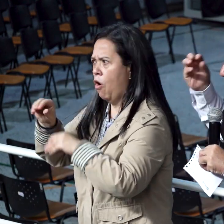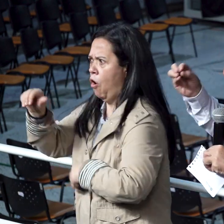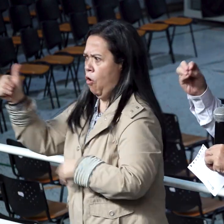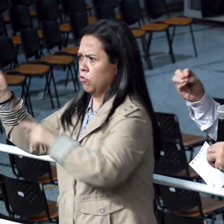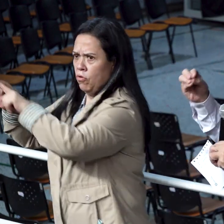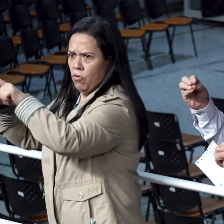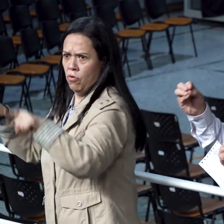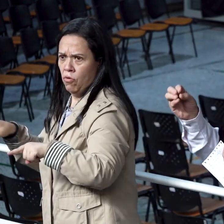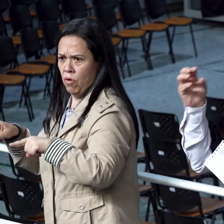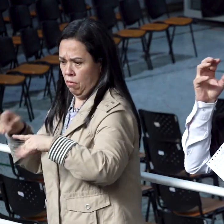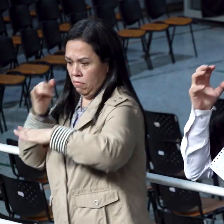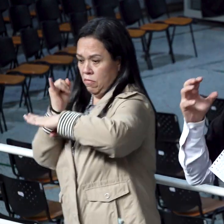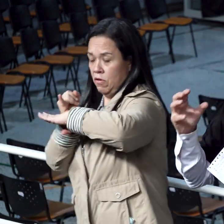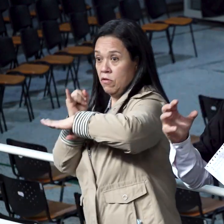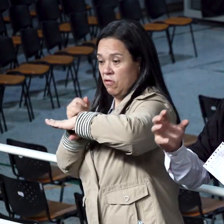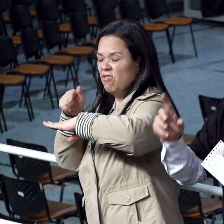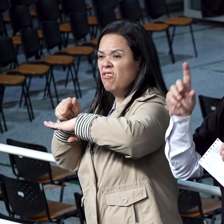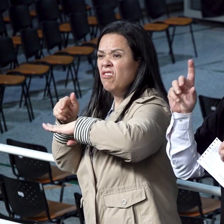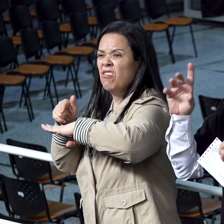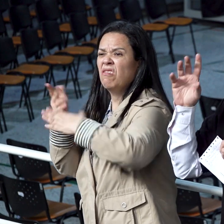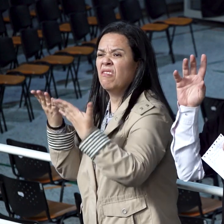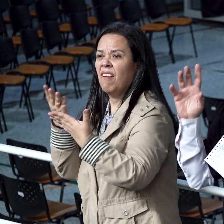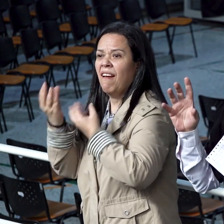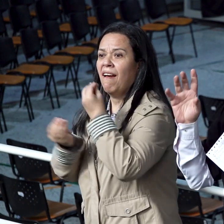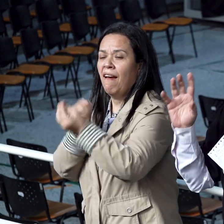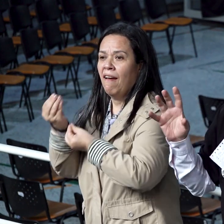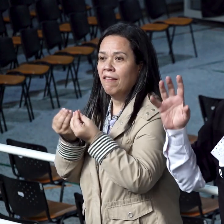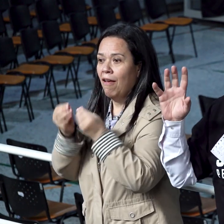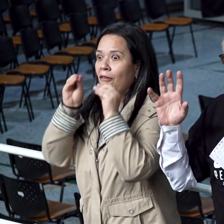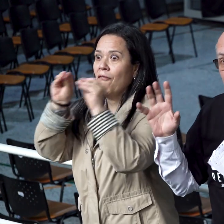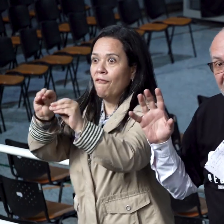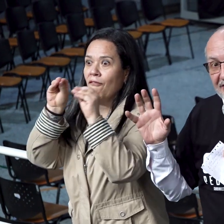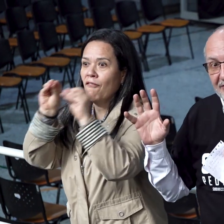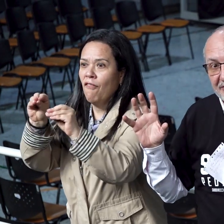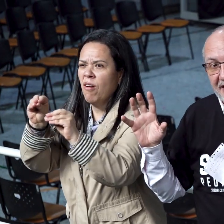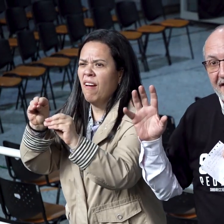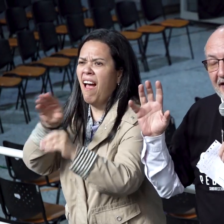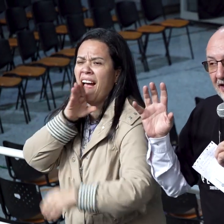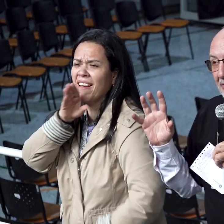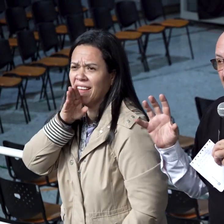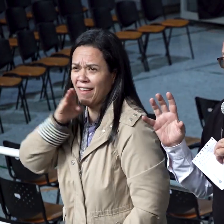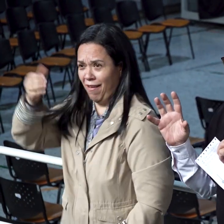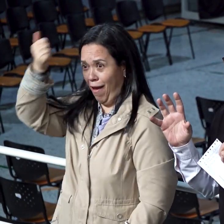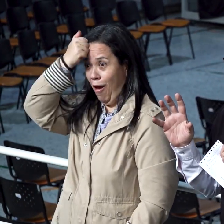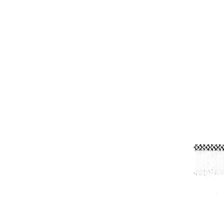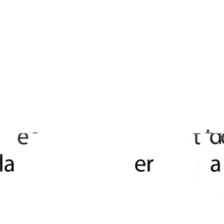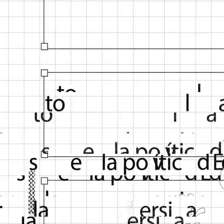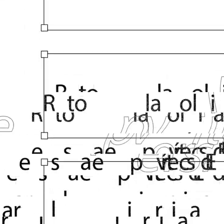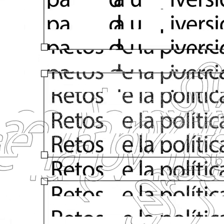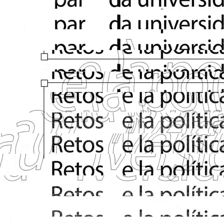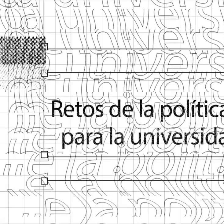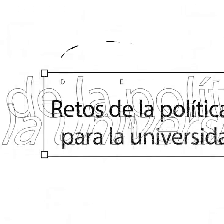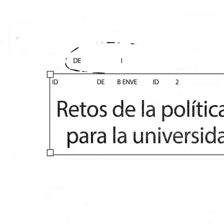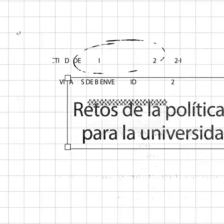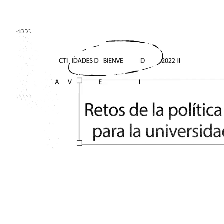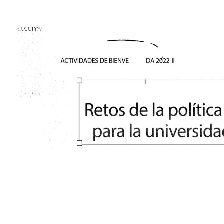distinto a una institución educativa que forma, y forma nada más y nada menos que maestros y maestras.